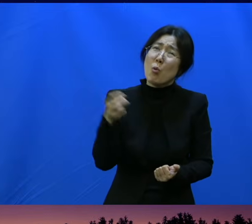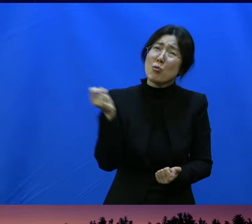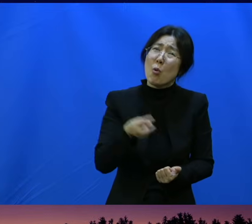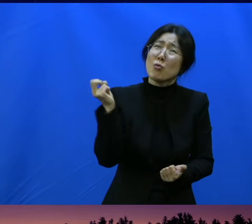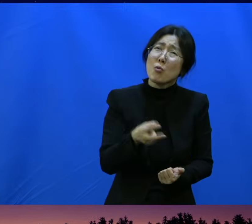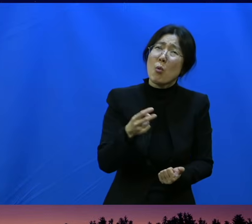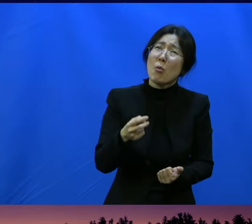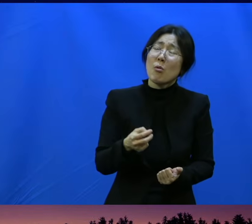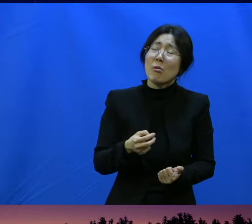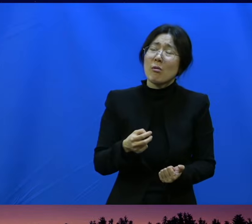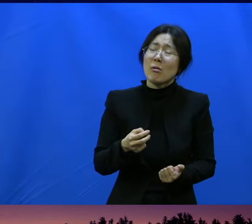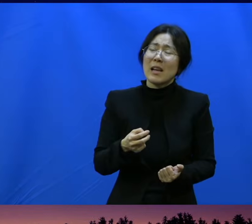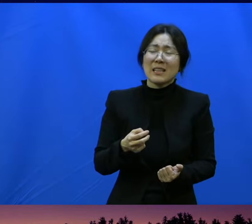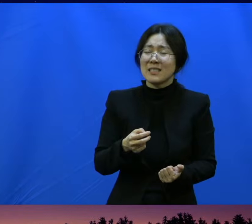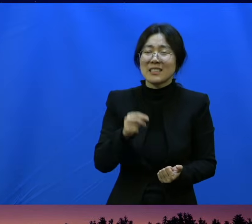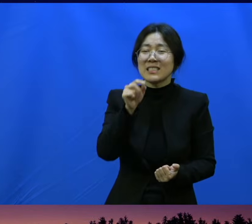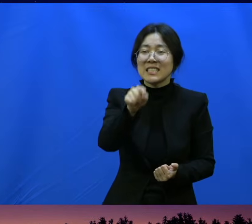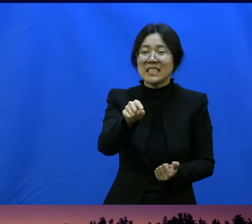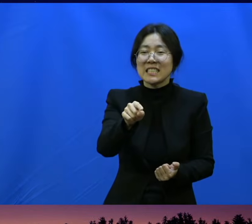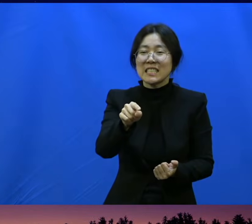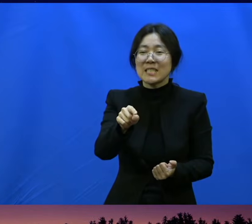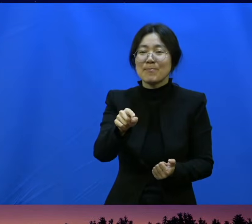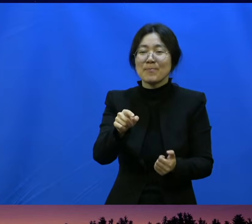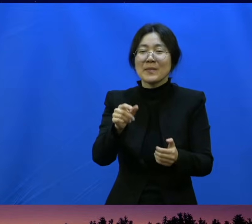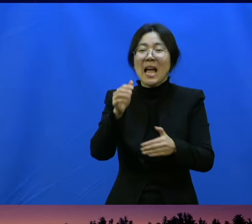아니에요. 하나님 우리를 테스트하는 거예요.